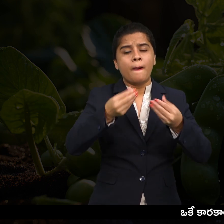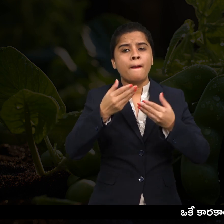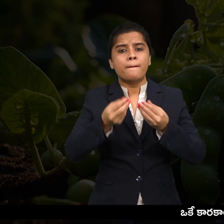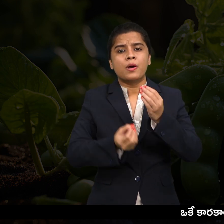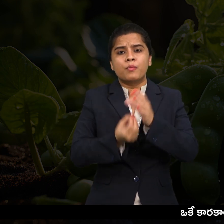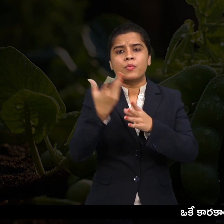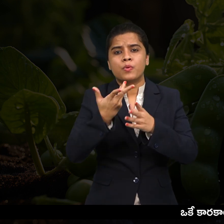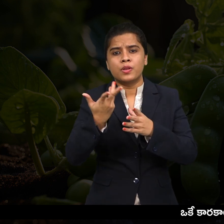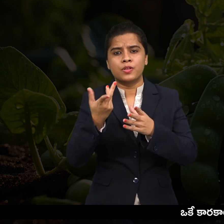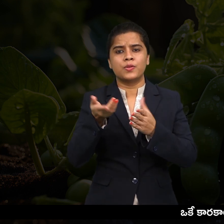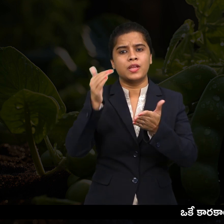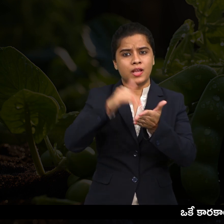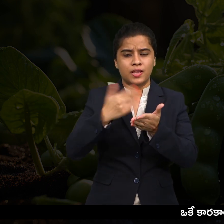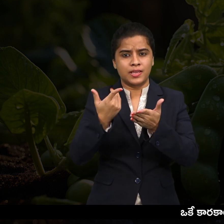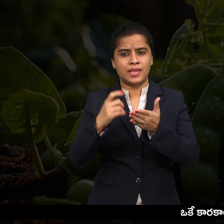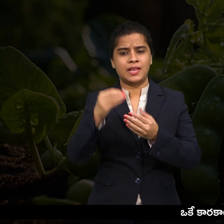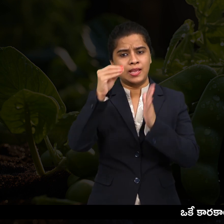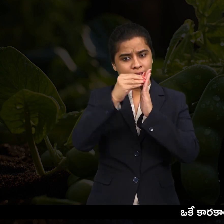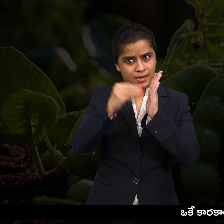కలిగి ఉంటాయి.